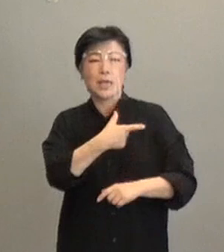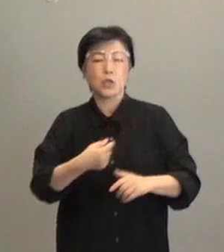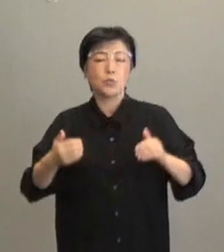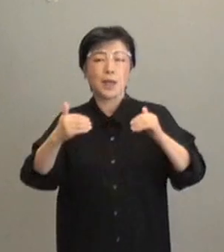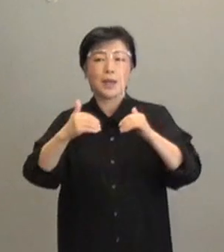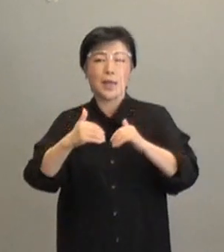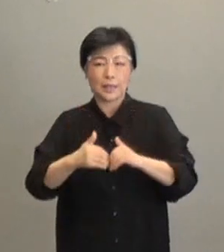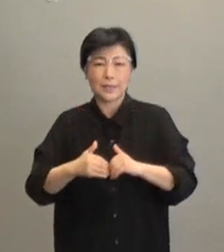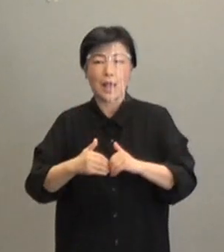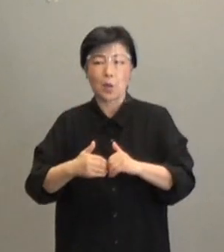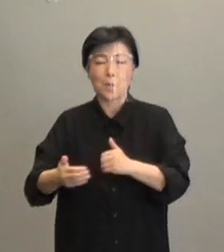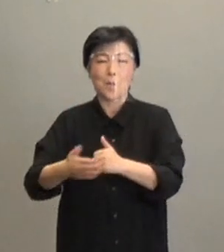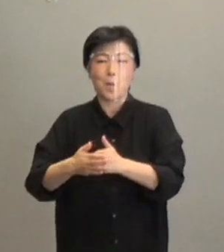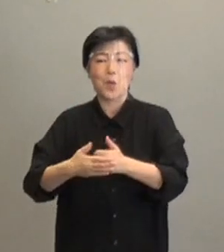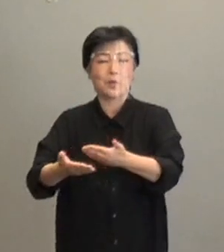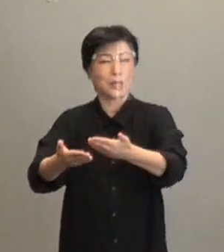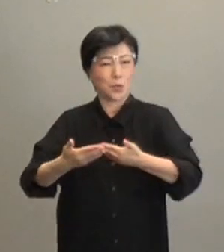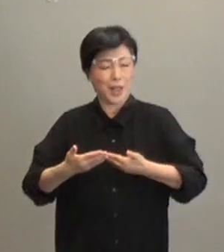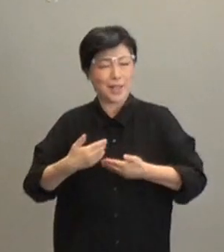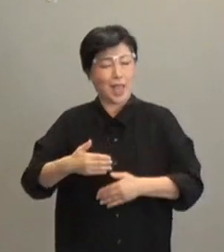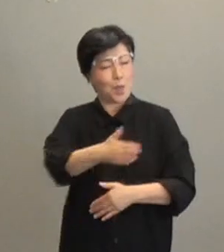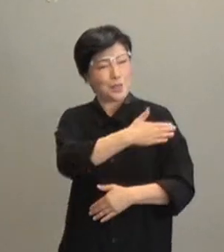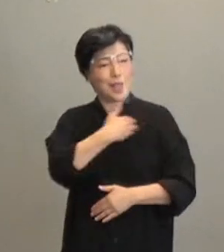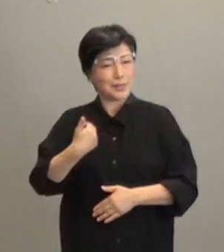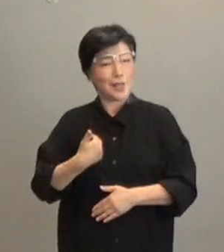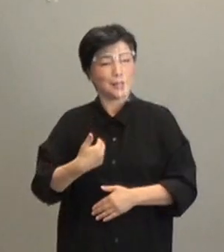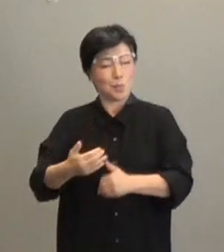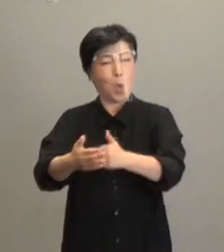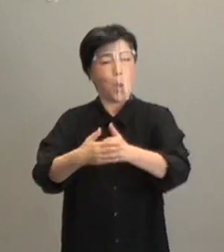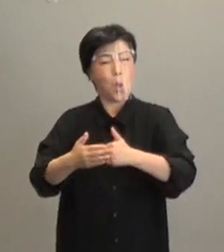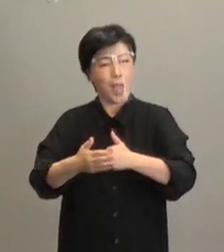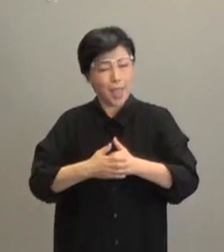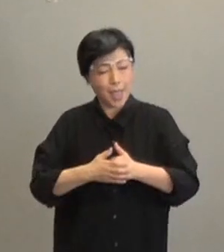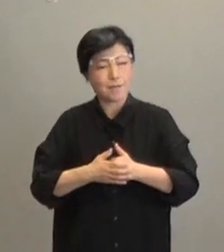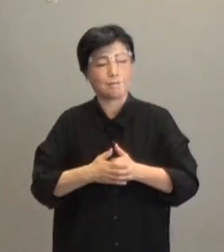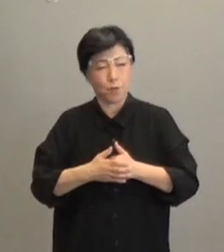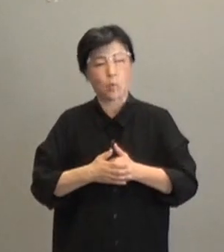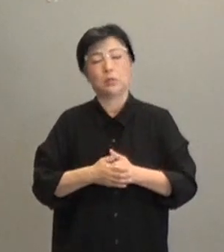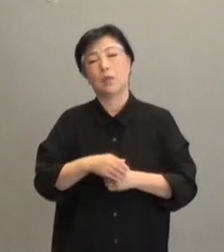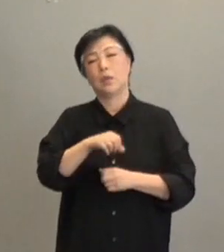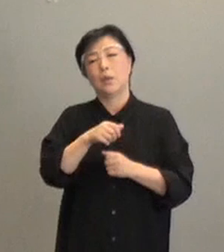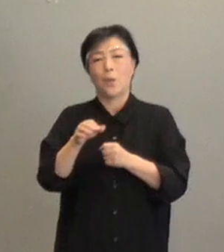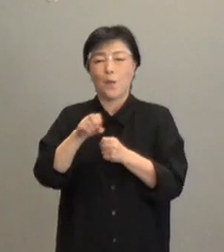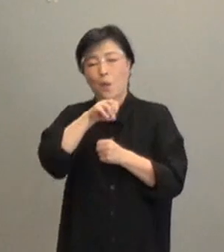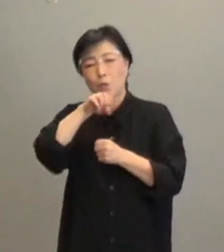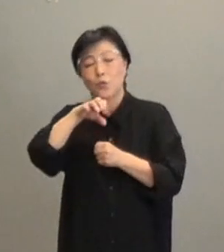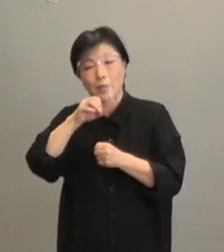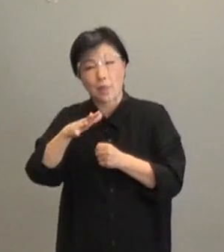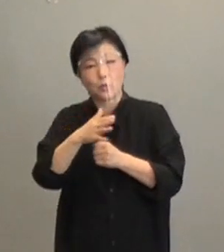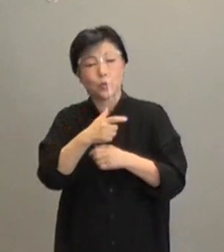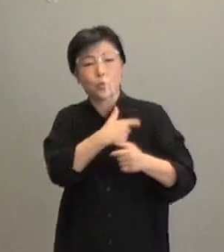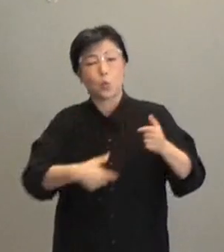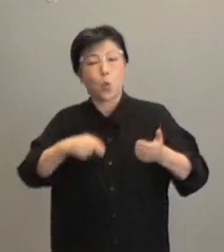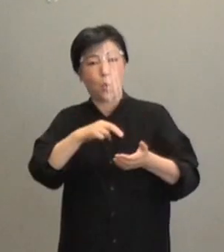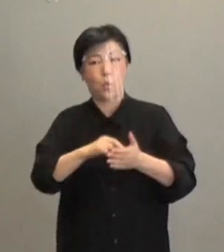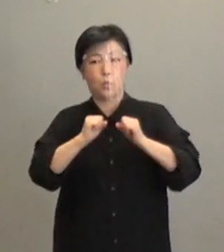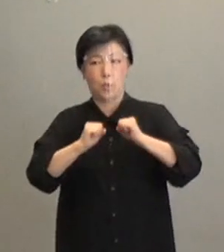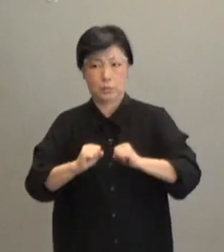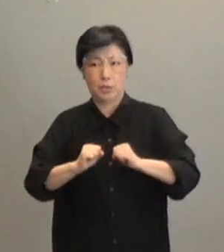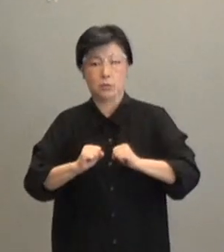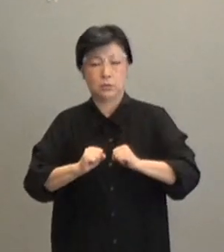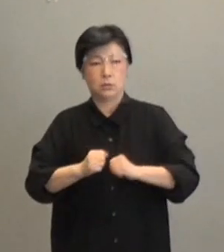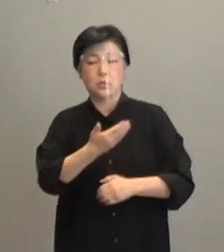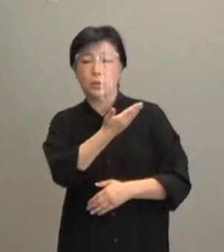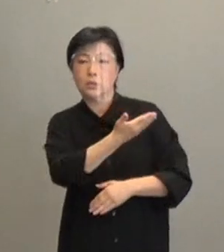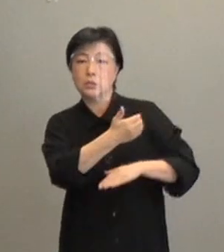た皆さんの力で私たちにも応援をっていうような訴えも散見されるわけですけれども、知事は率直にこの